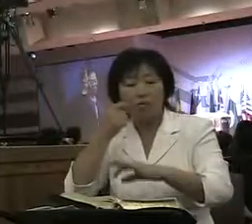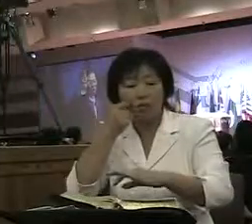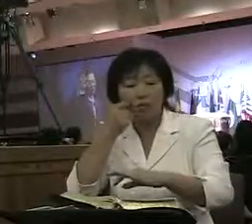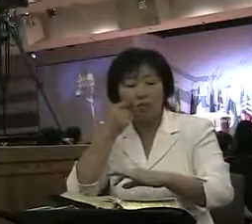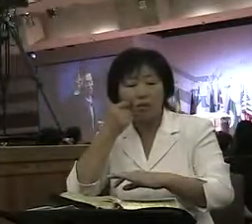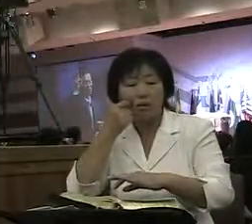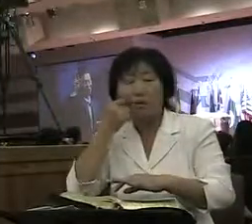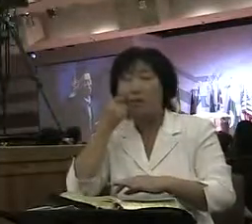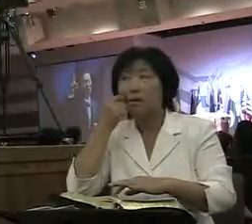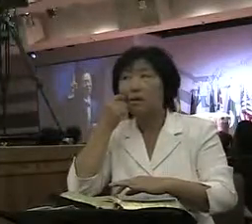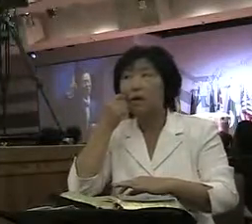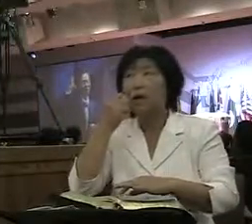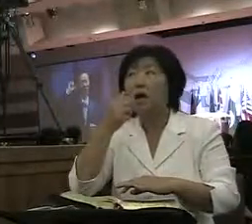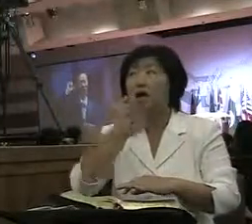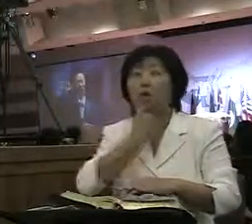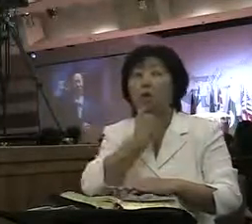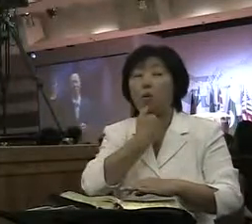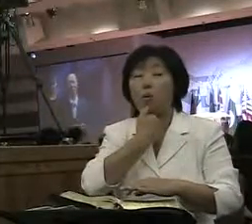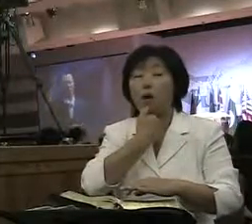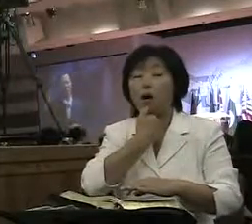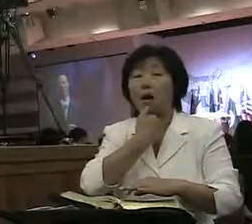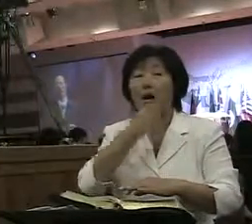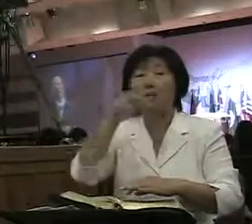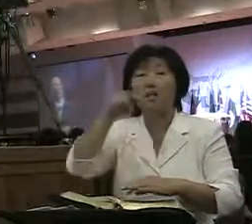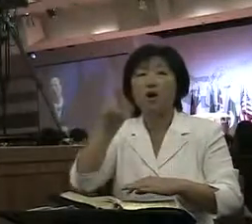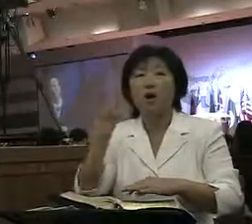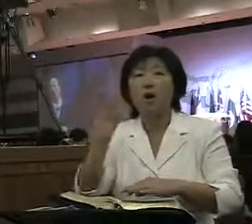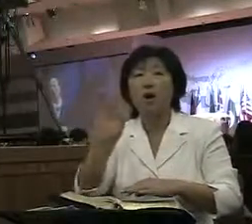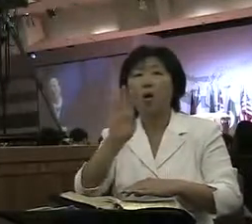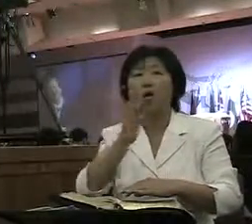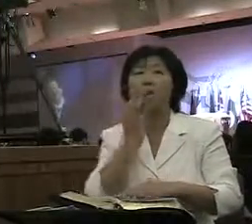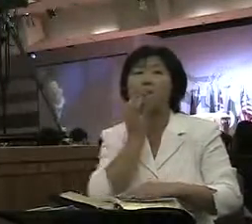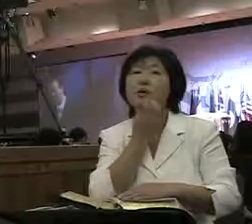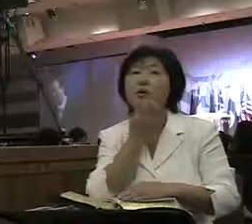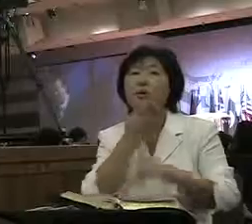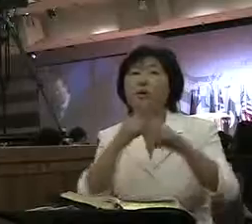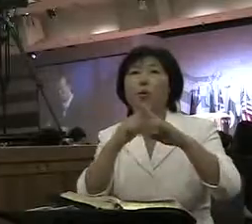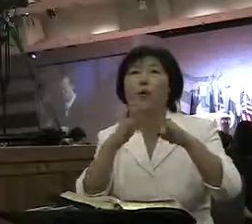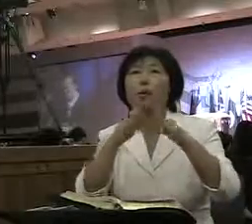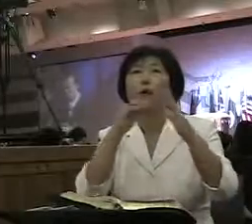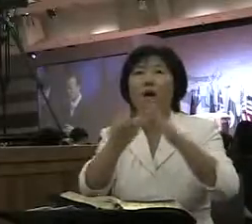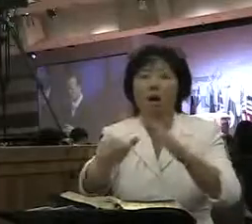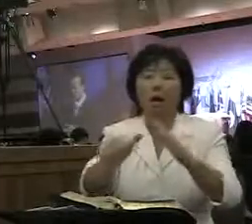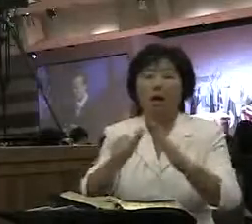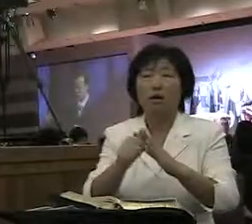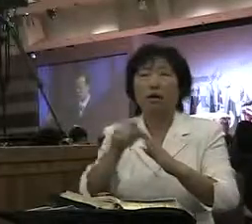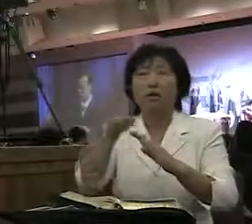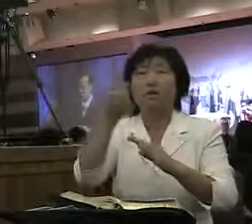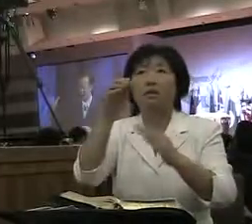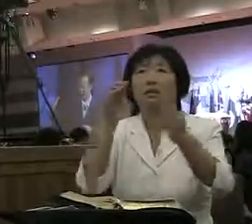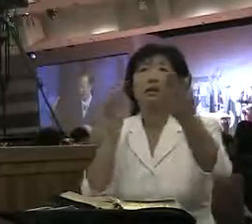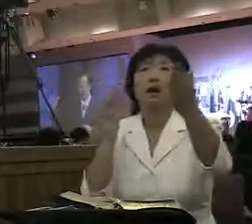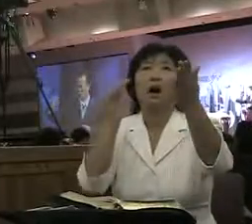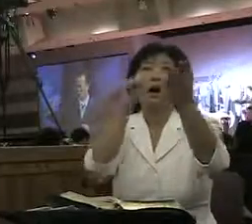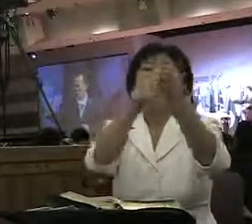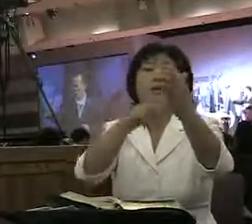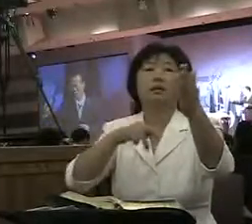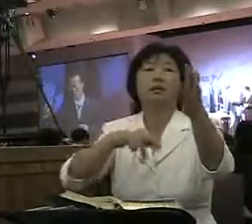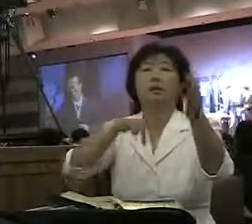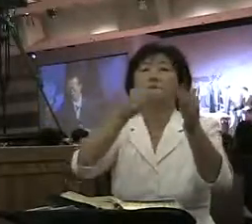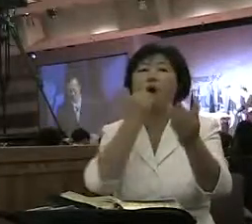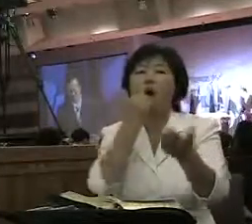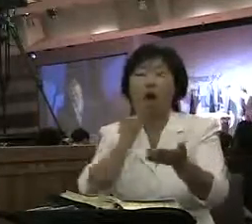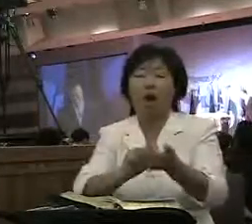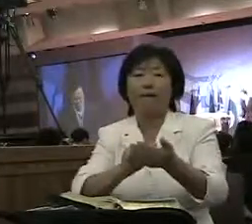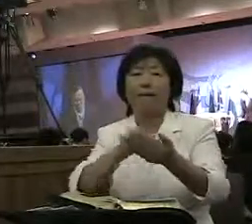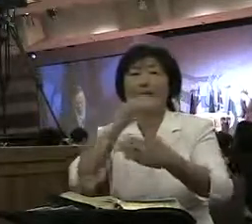피터스 처치 로마에 있는 그 성 베드로 교회당에 가 예배당에 가 거기까지 올라가는 그 돌로